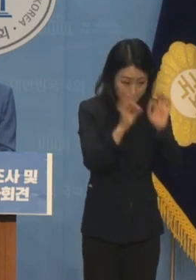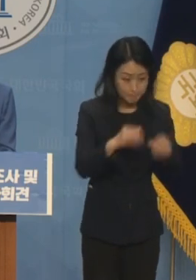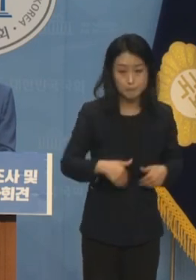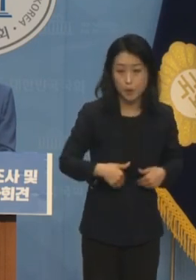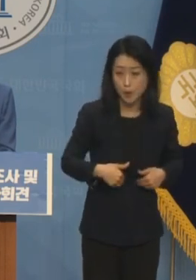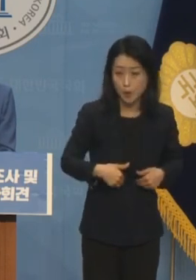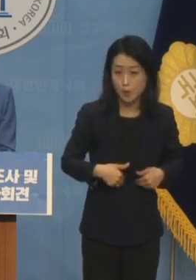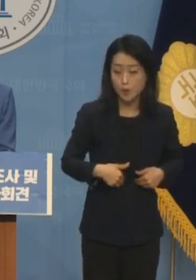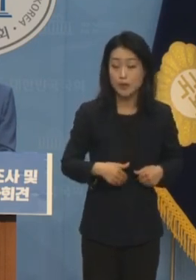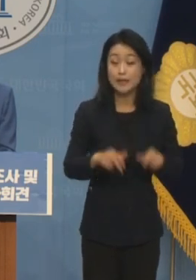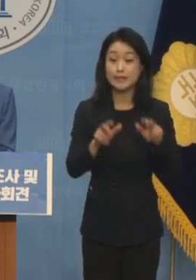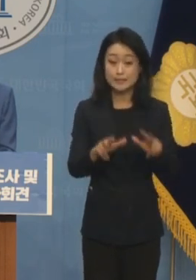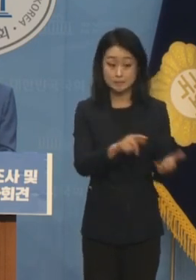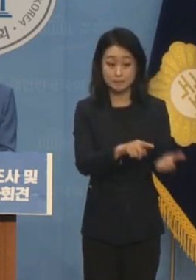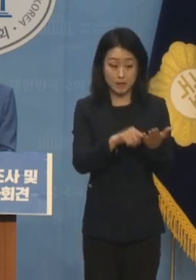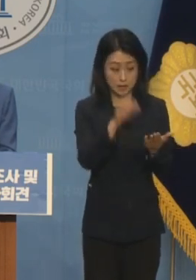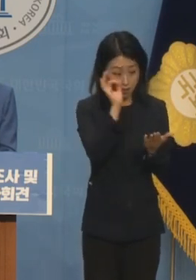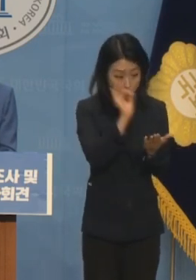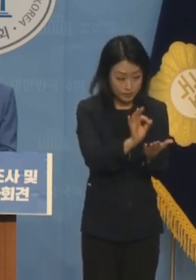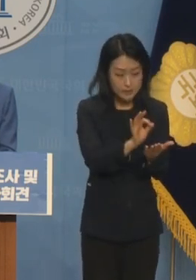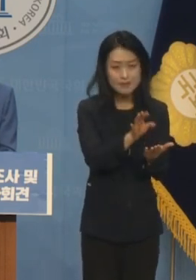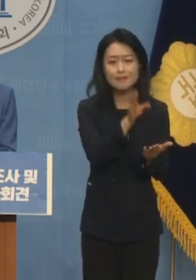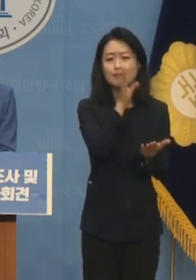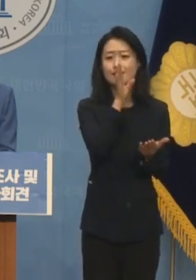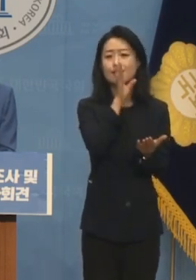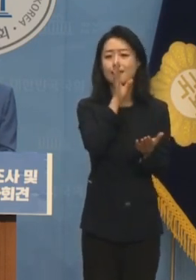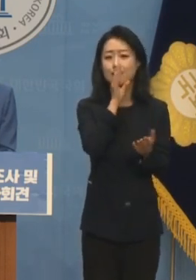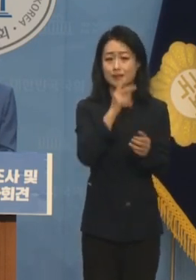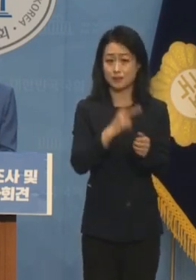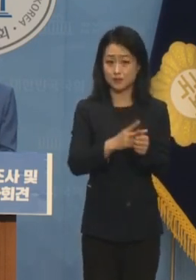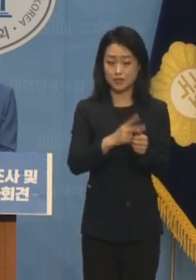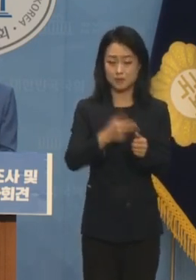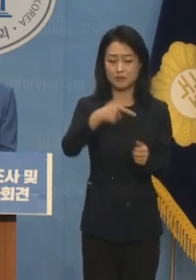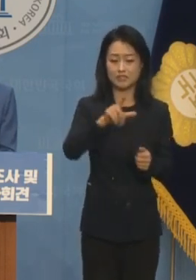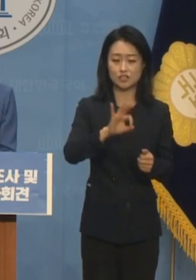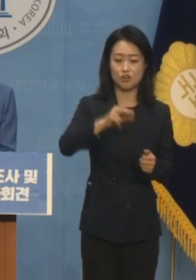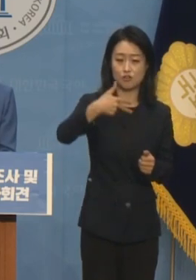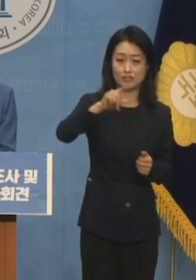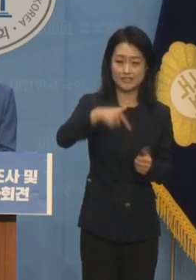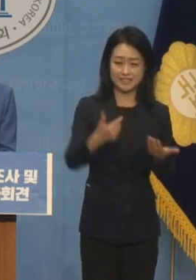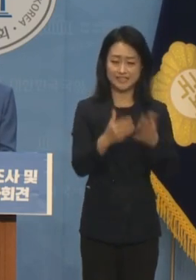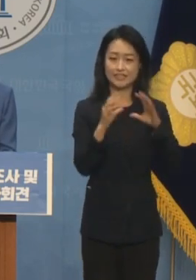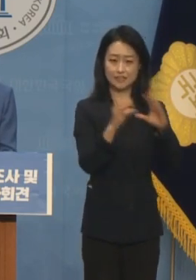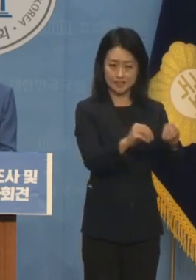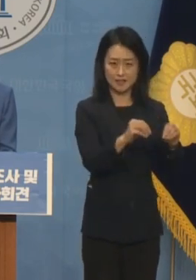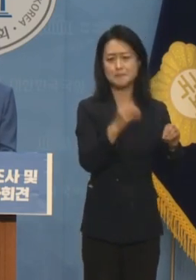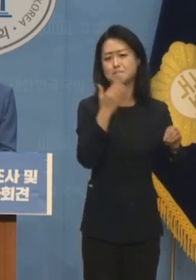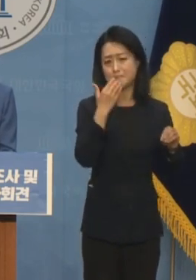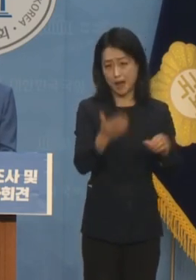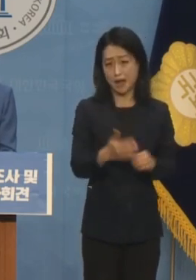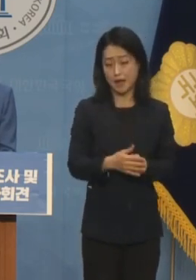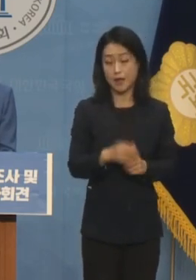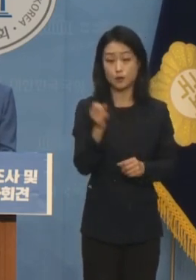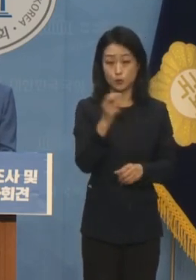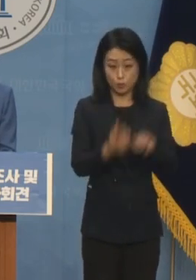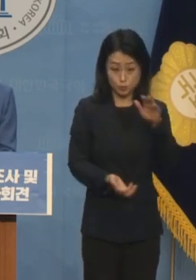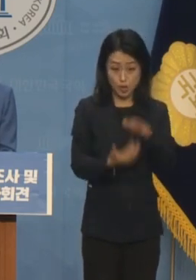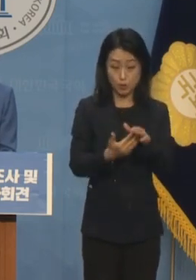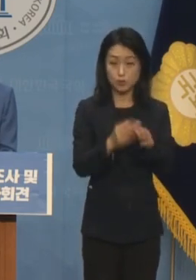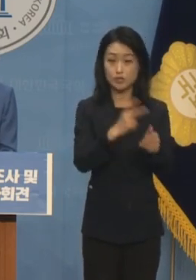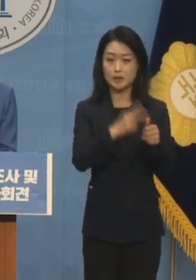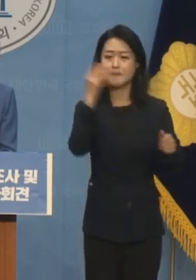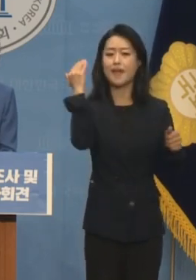따르면 현재 밝혀진 내용으로라도 최소 정직 이상의 중징계 대상이고 최대치로는